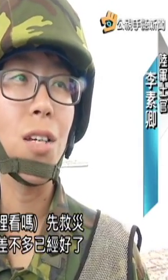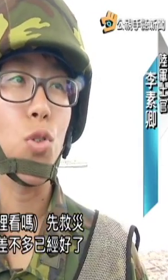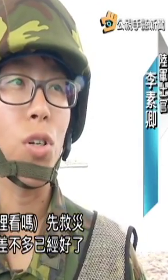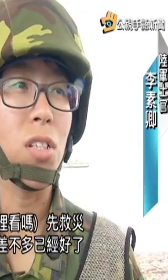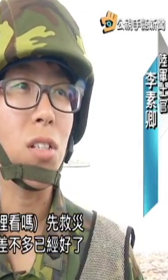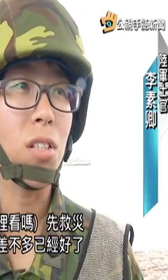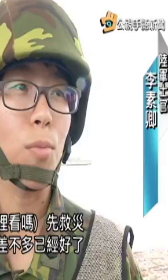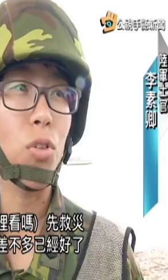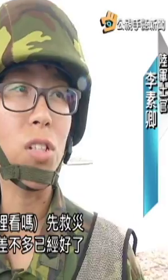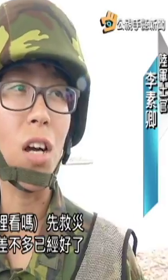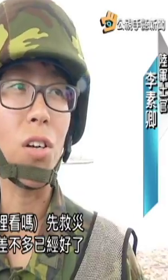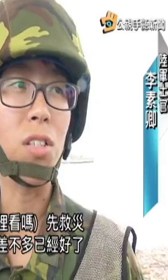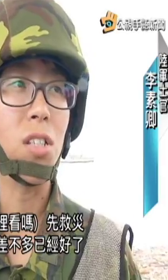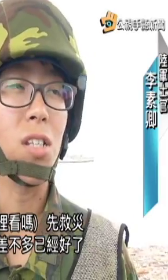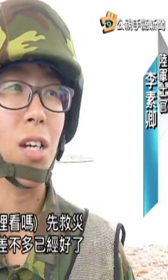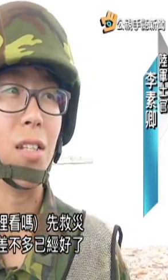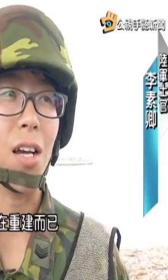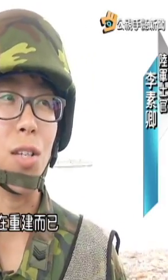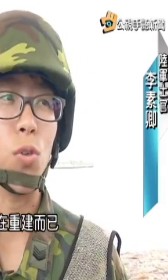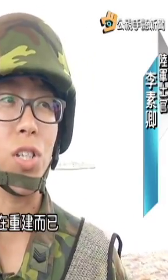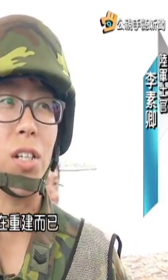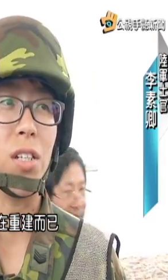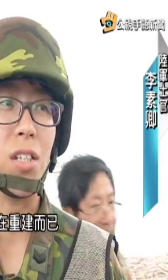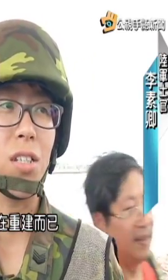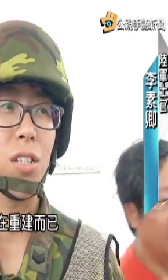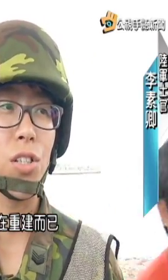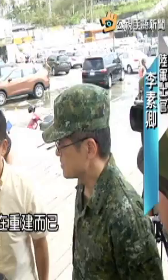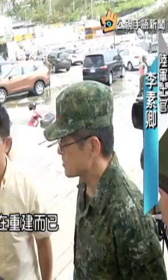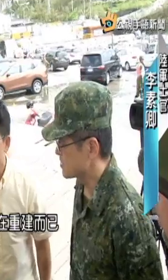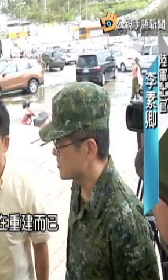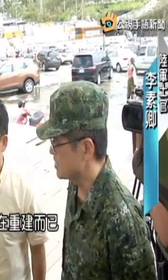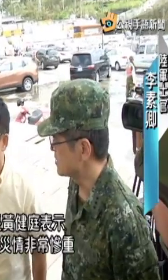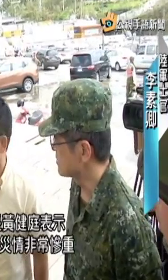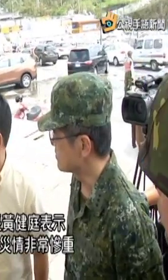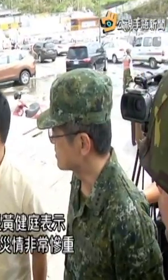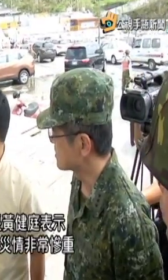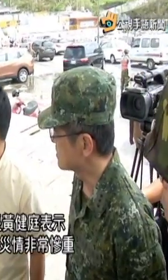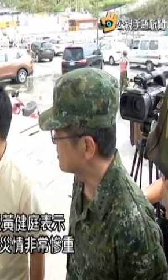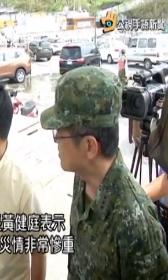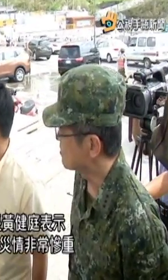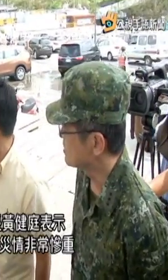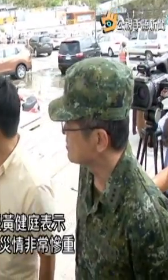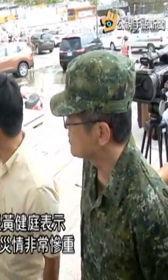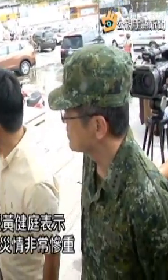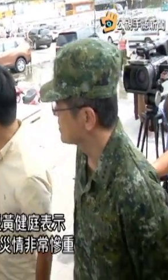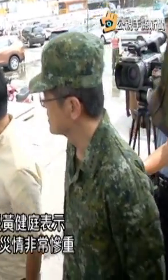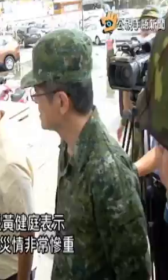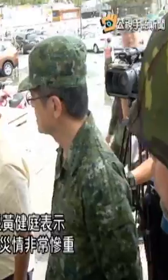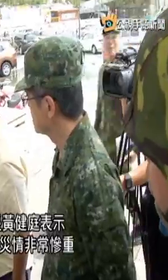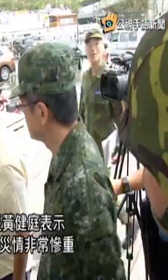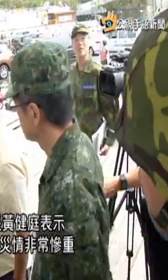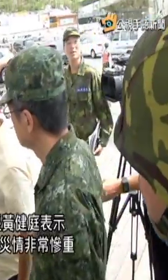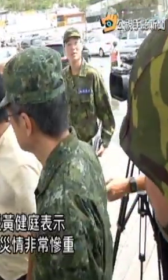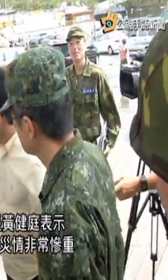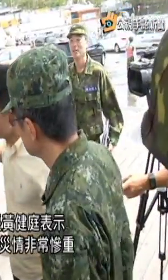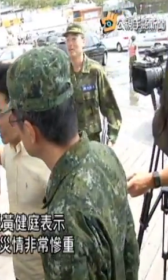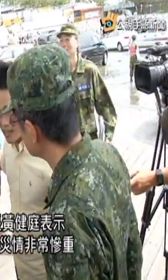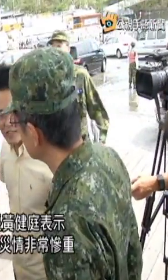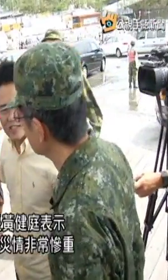说已经差不多已经好了，只剩下在重建的地方。 台东县长黄建麟表示，兰屿绿岛灾情非常惨重，除了